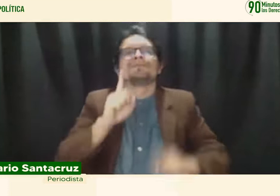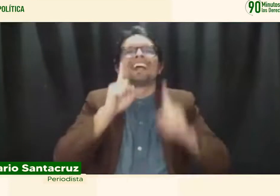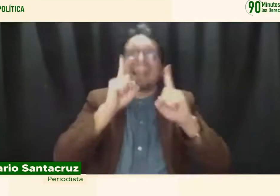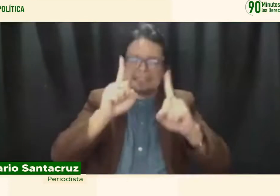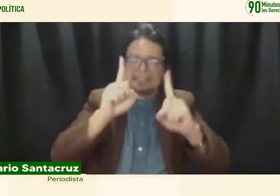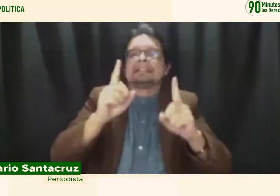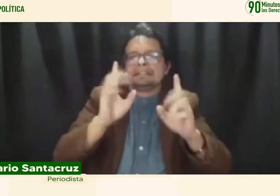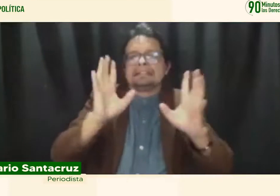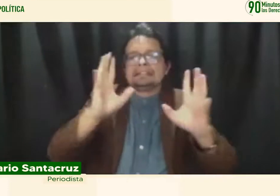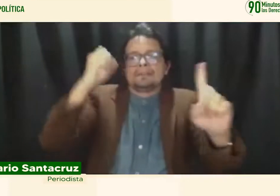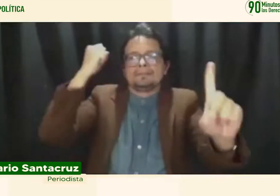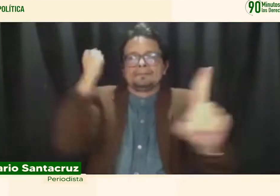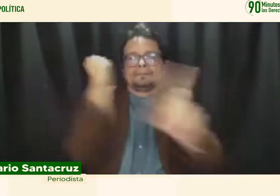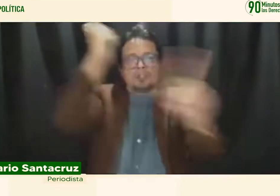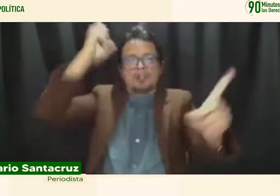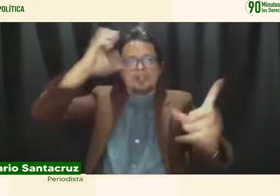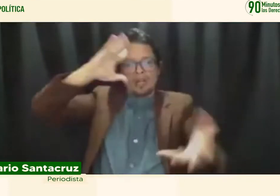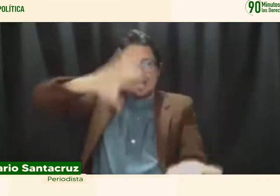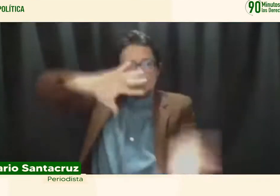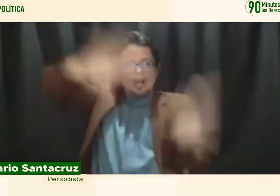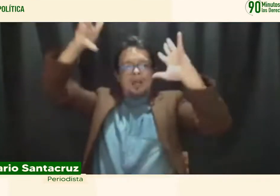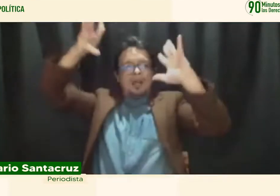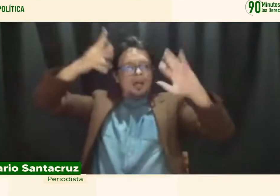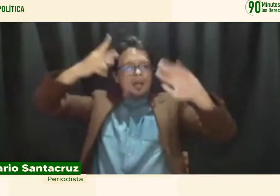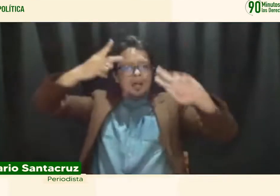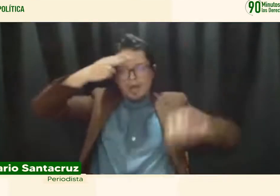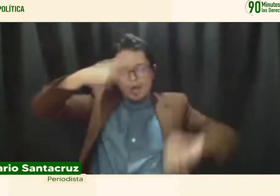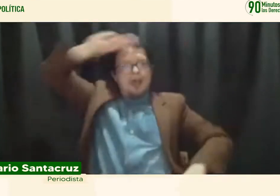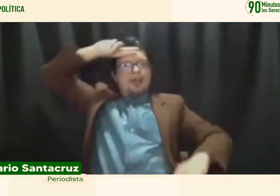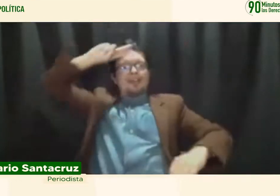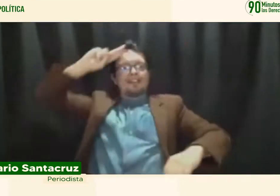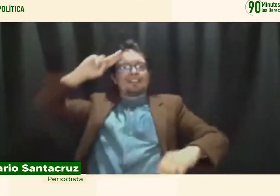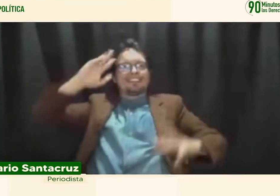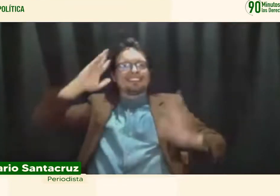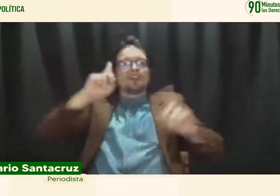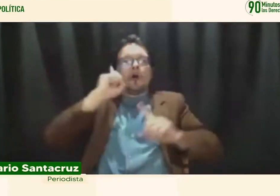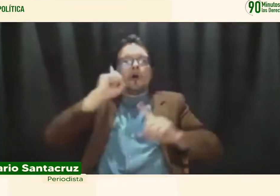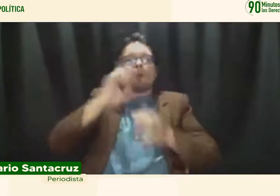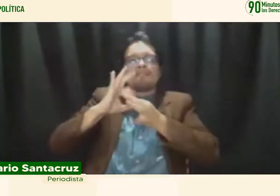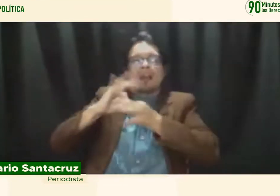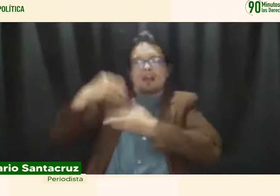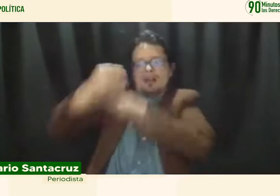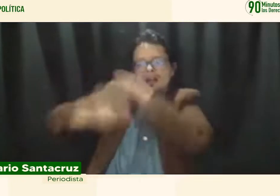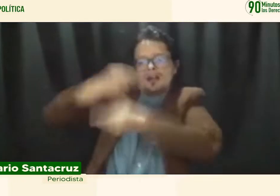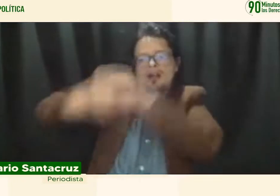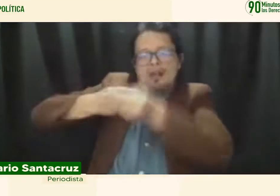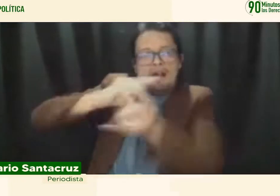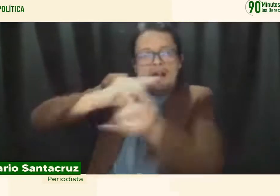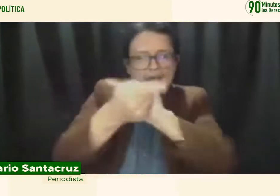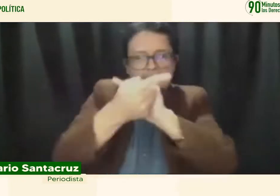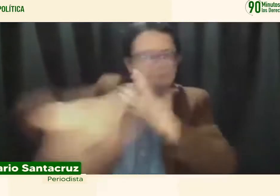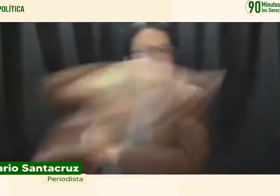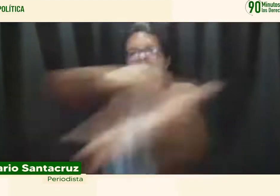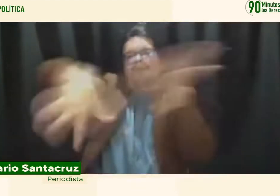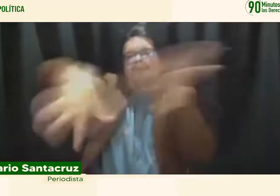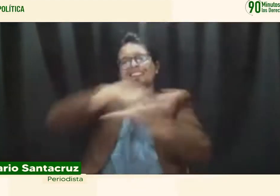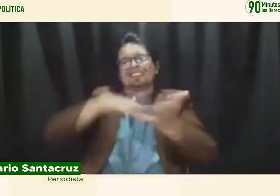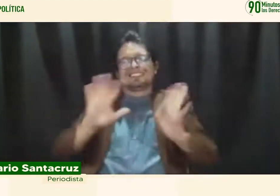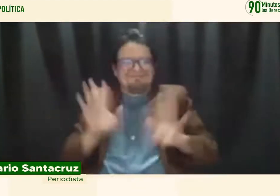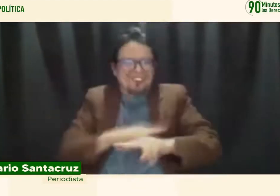tener este tipo de espacios de comunicación civil para poder generar esos cambios pero bueno en el vídeo en efecto esta conmoción